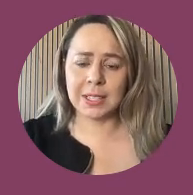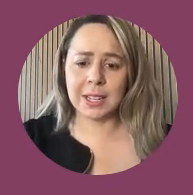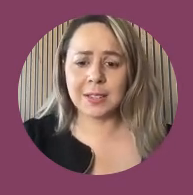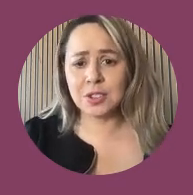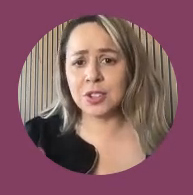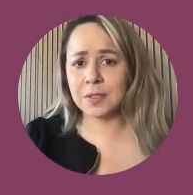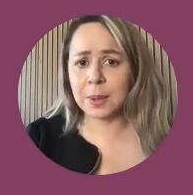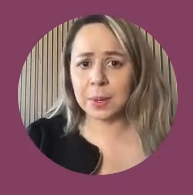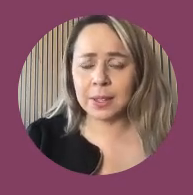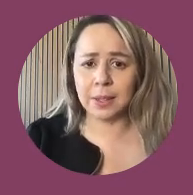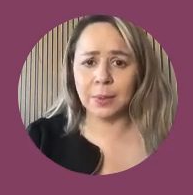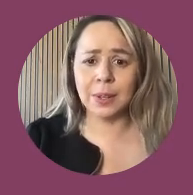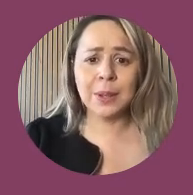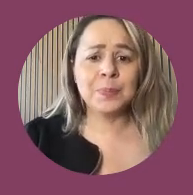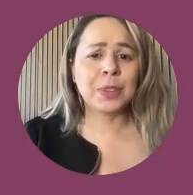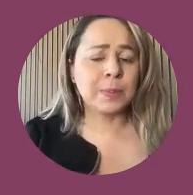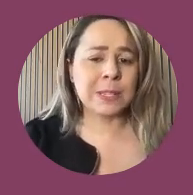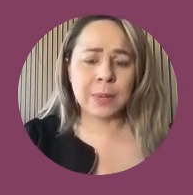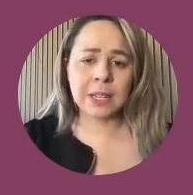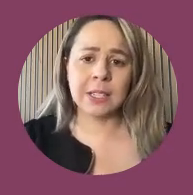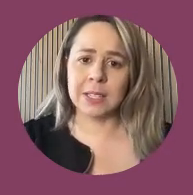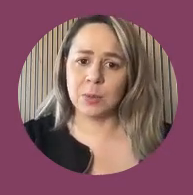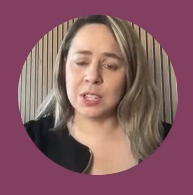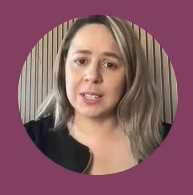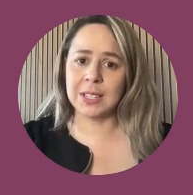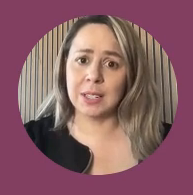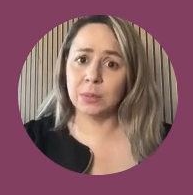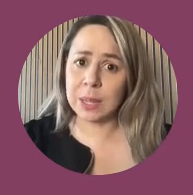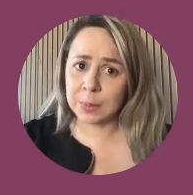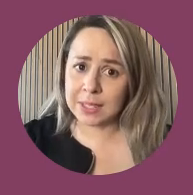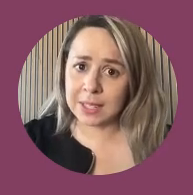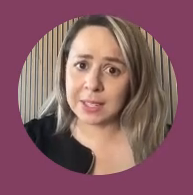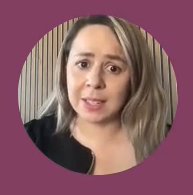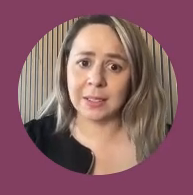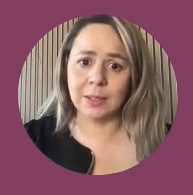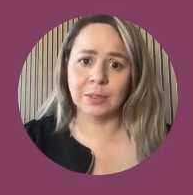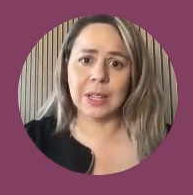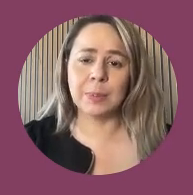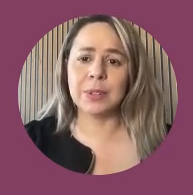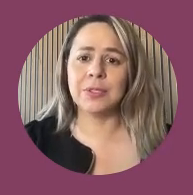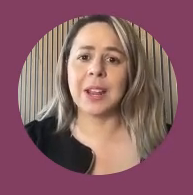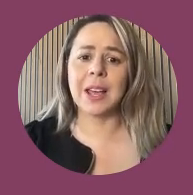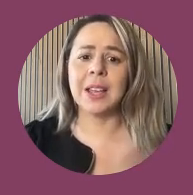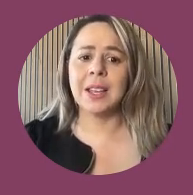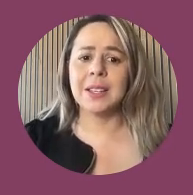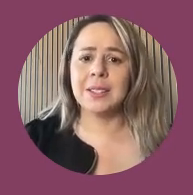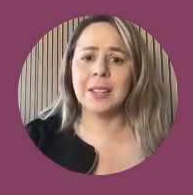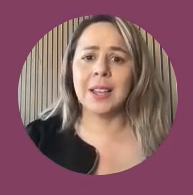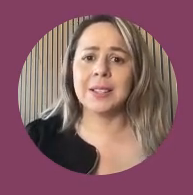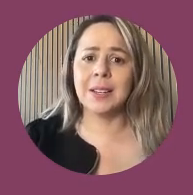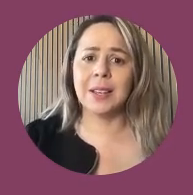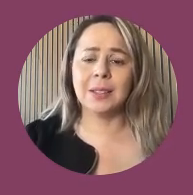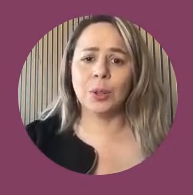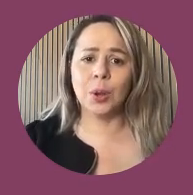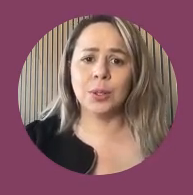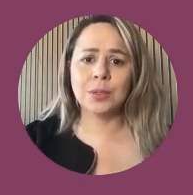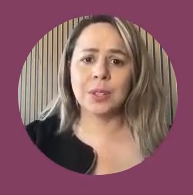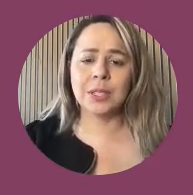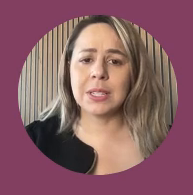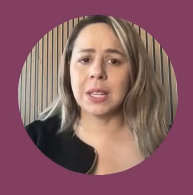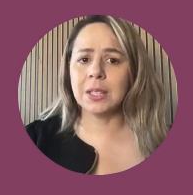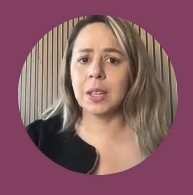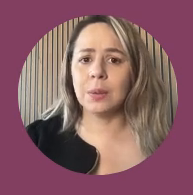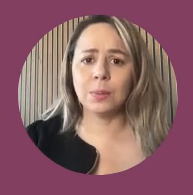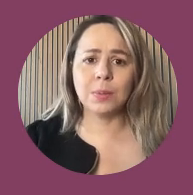apostila de sinais e a gente vai aprendendo. Mas para criança autista não dá para ser assim. Então não dá para falar sinais